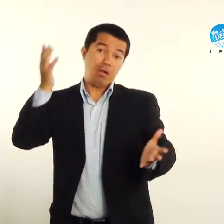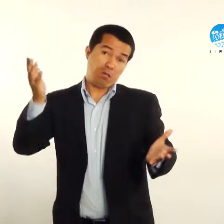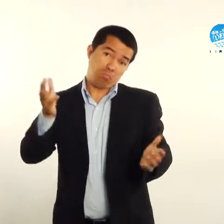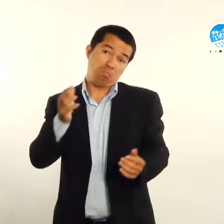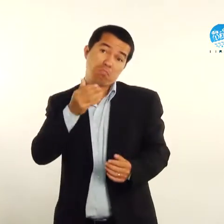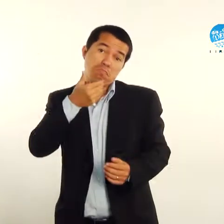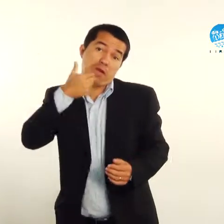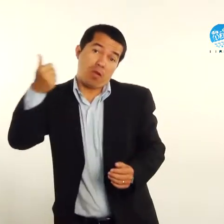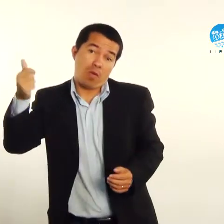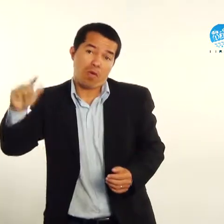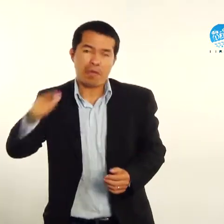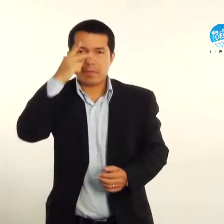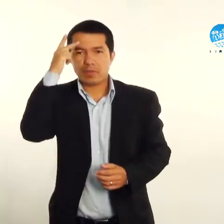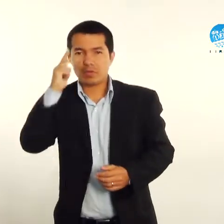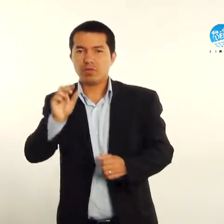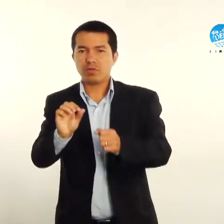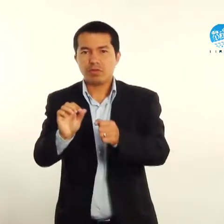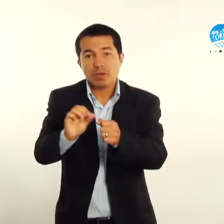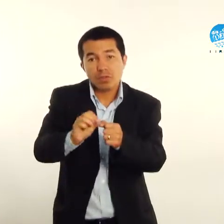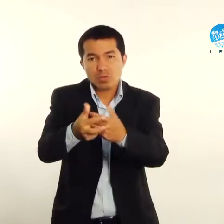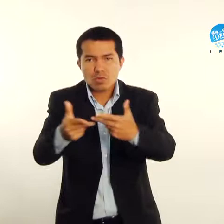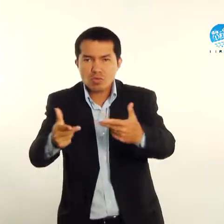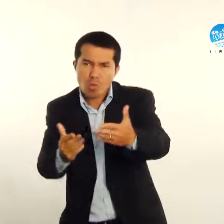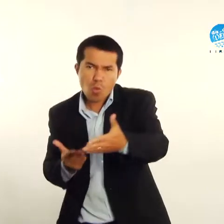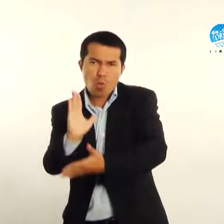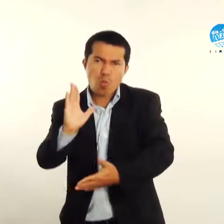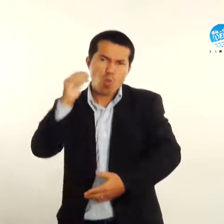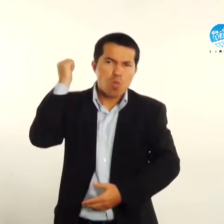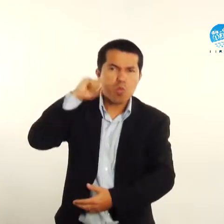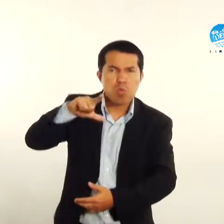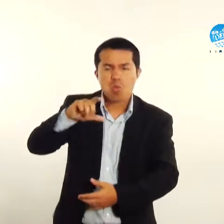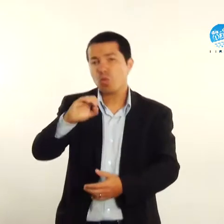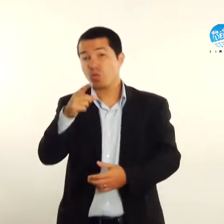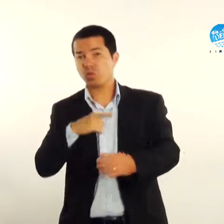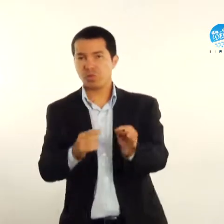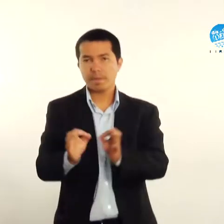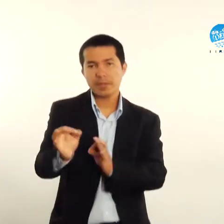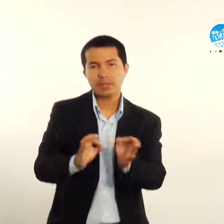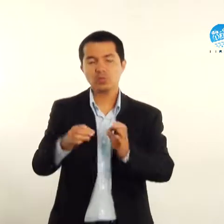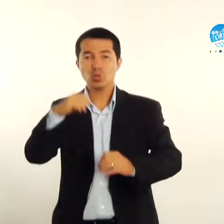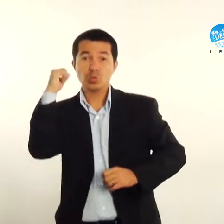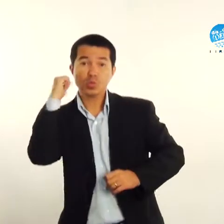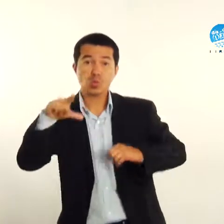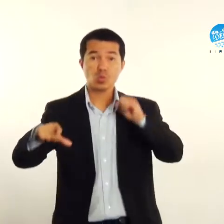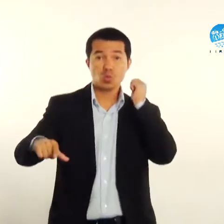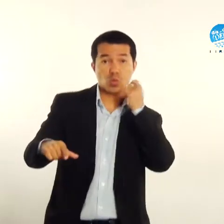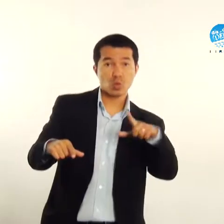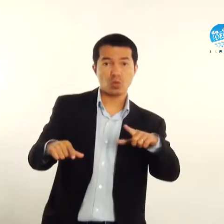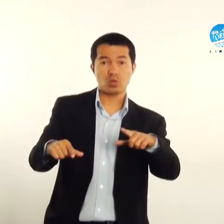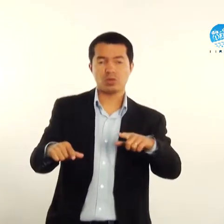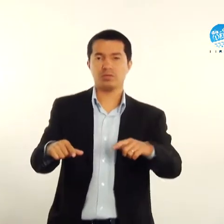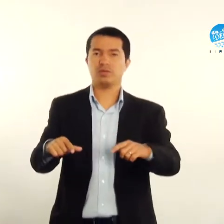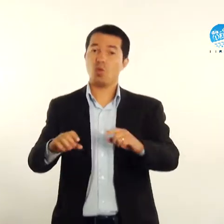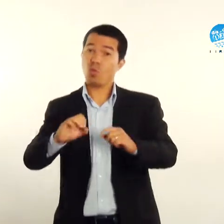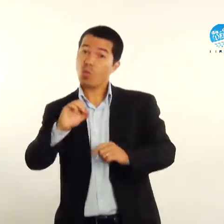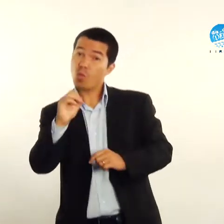realiza, então esse é o melhor, esse é o maior. Ou então, se você olha para cá, e tem